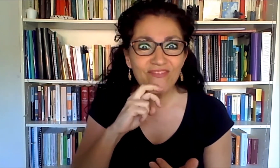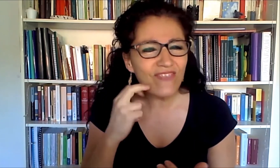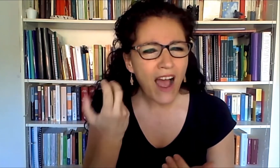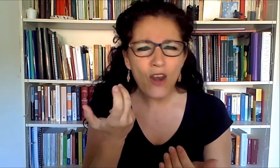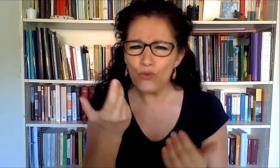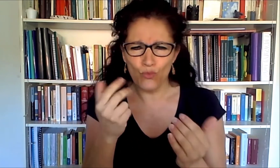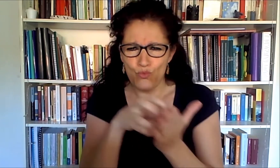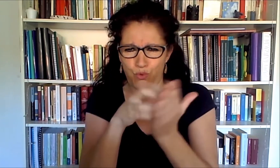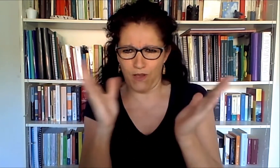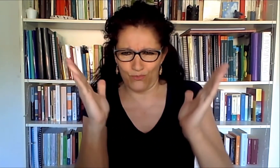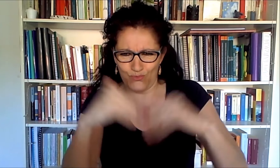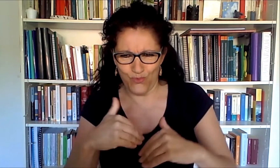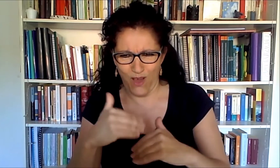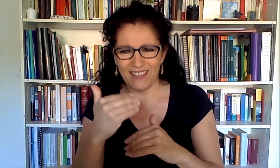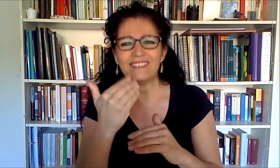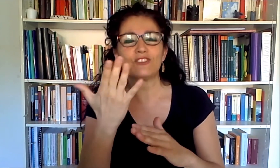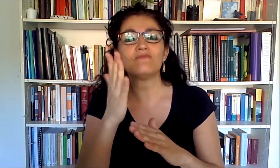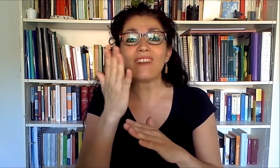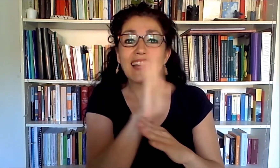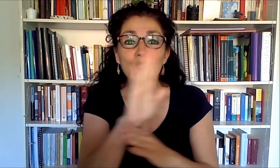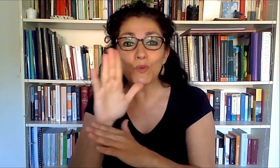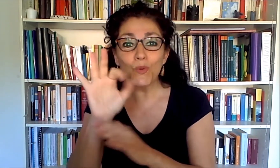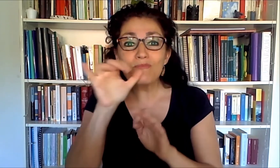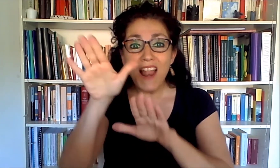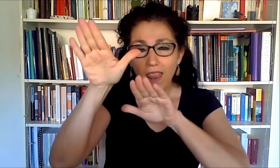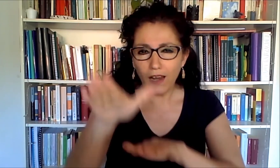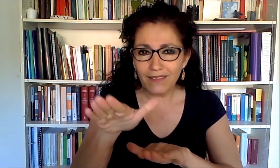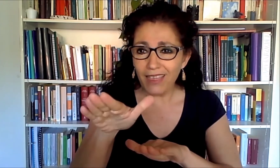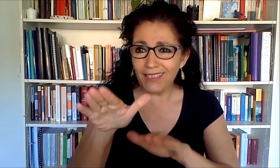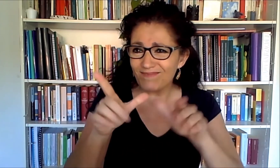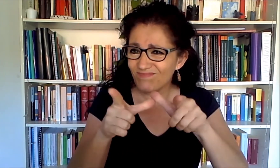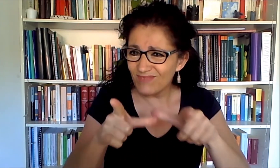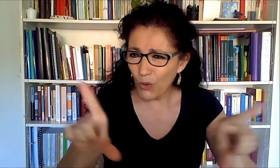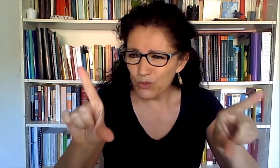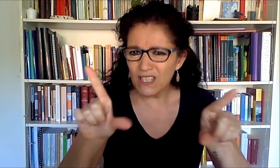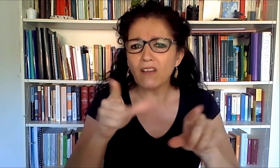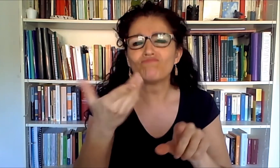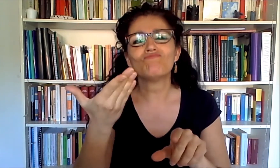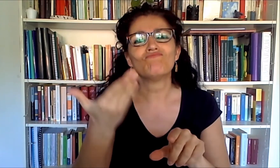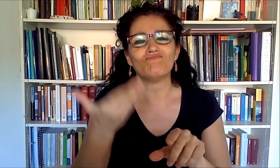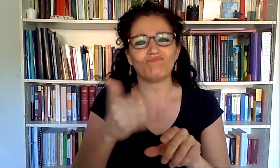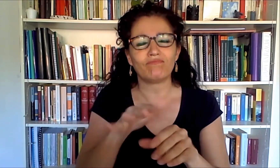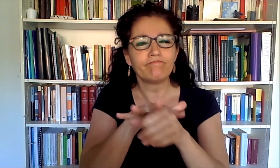Las actitudes de lealtad lingüística redundan positivamente en el mantenimiento de la lengua y la